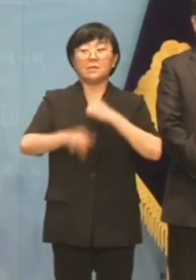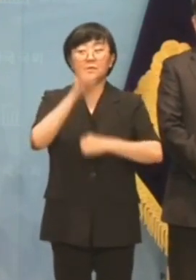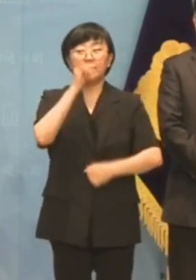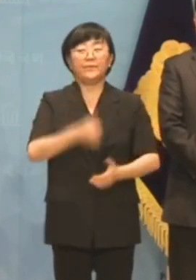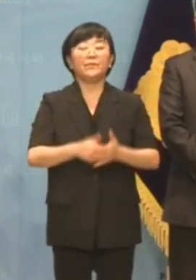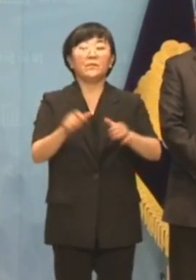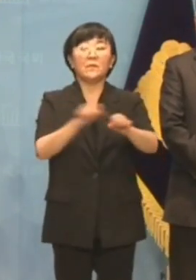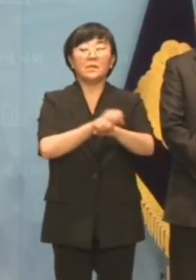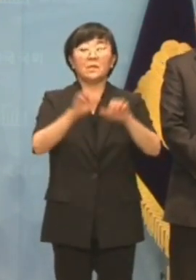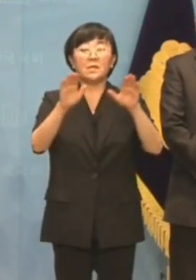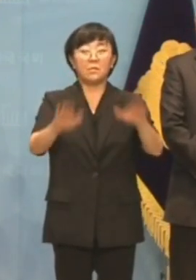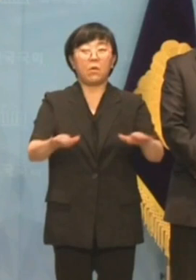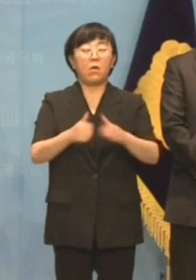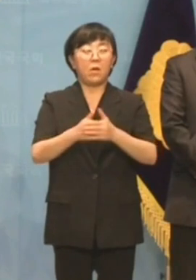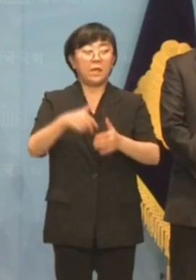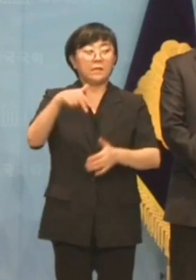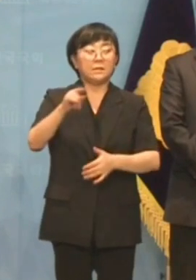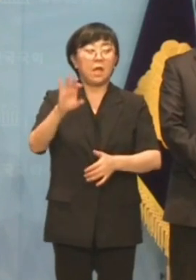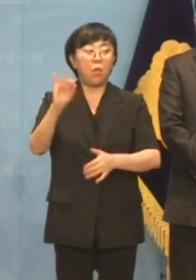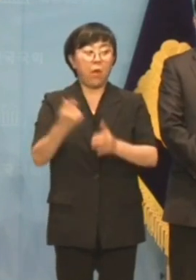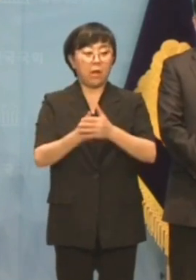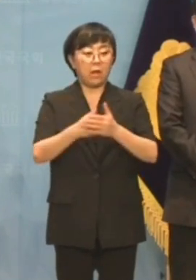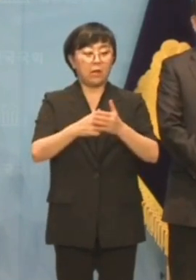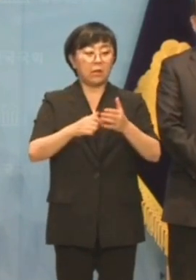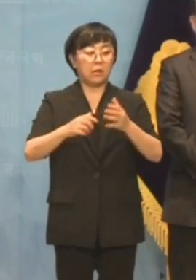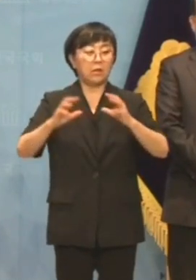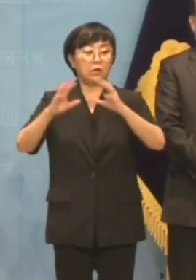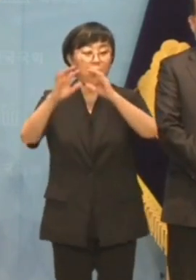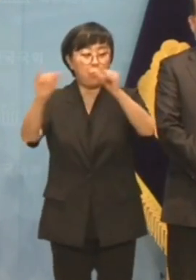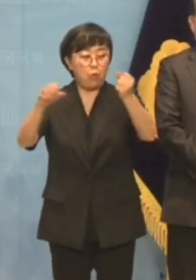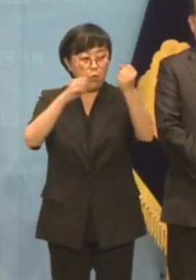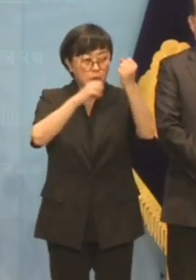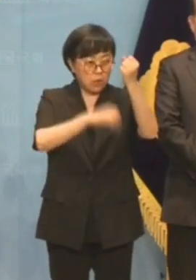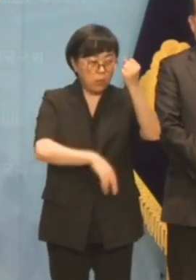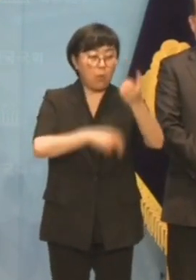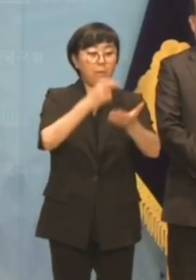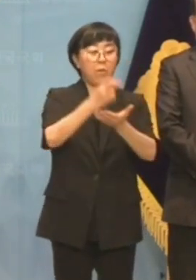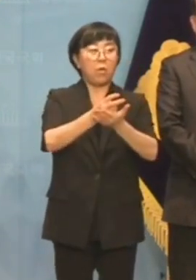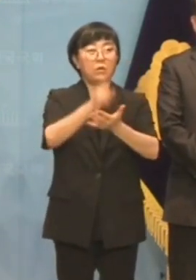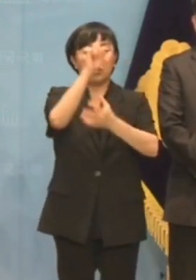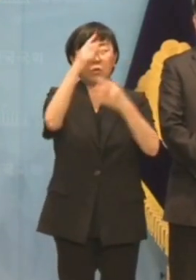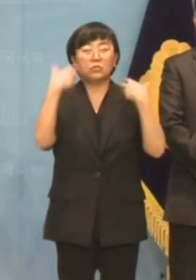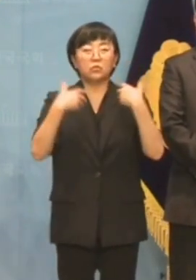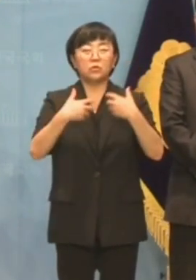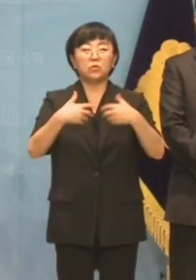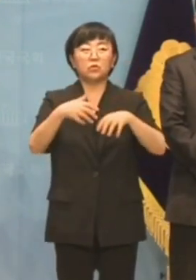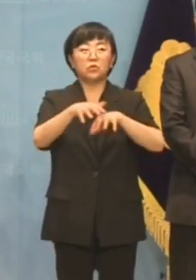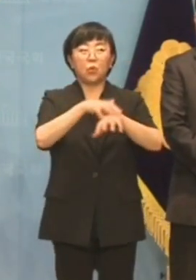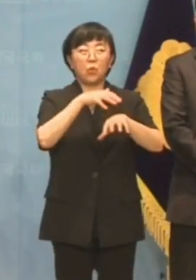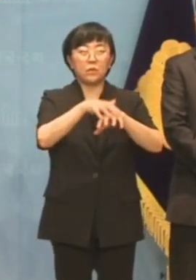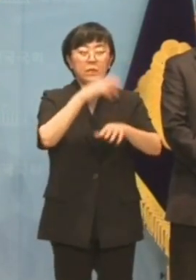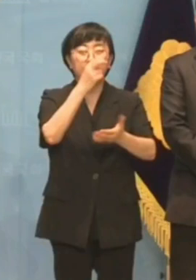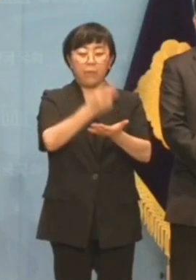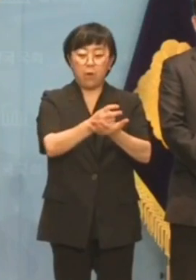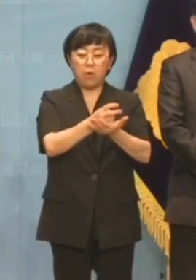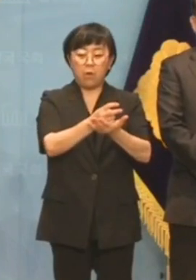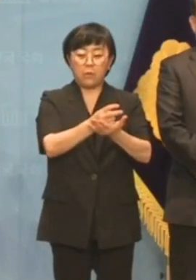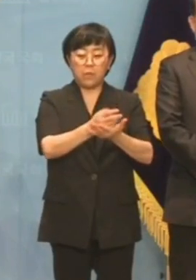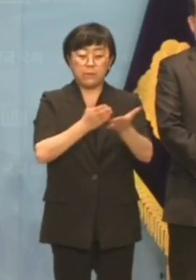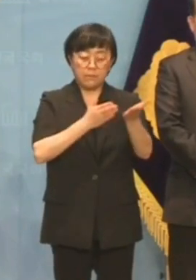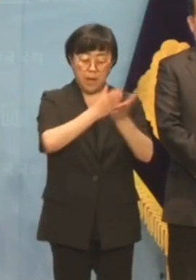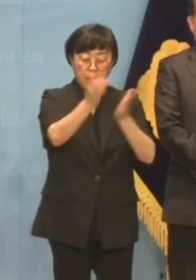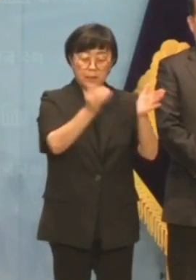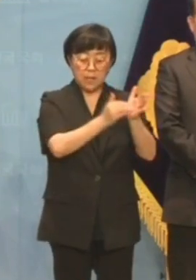해왔습니다. 특히 이번 재외동포기본법, 특히 정부조직법이 통과된 이후에